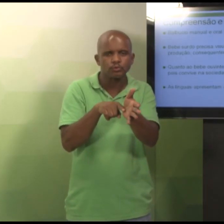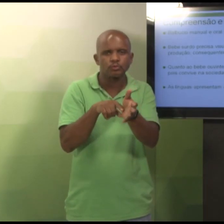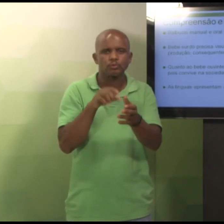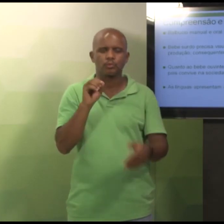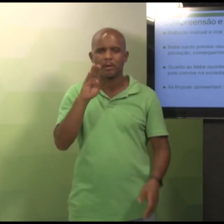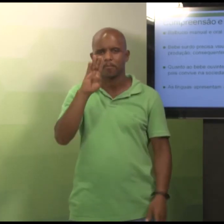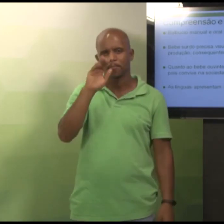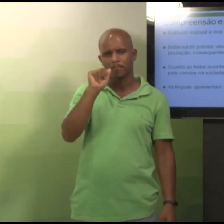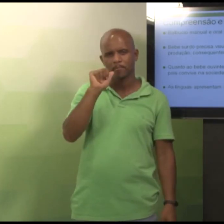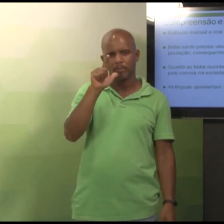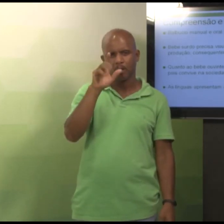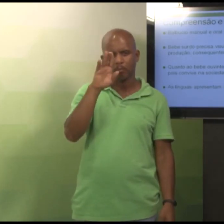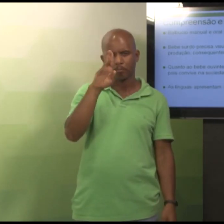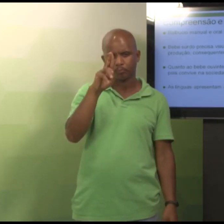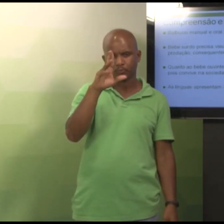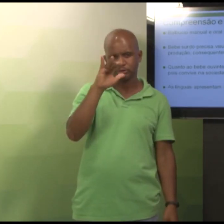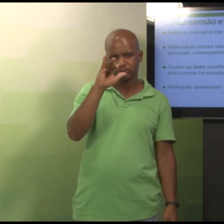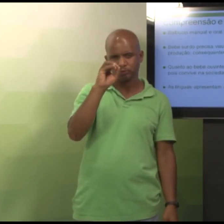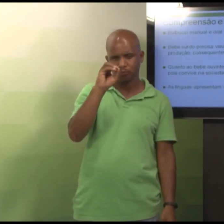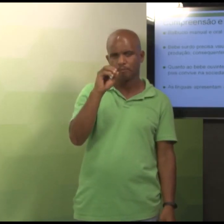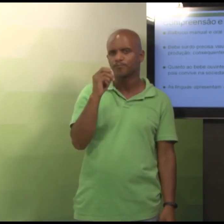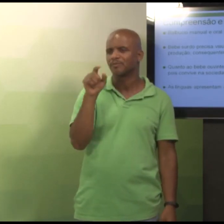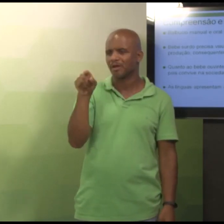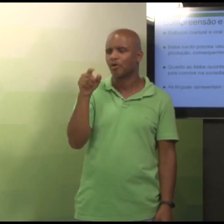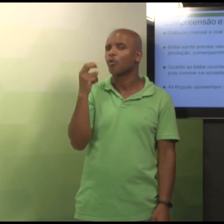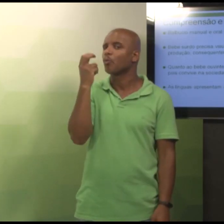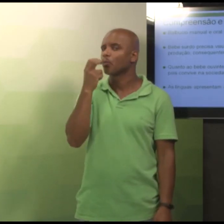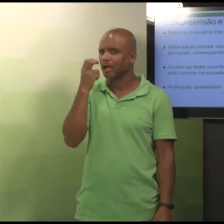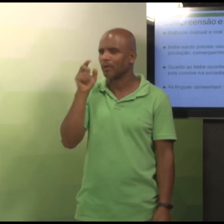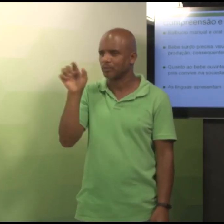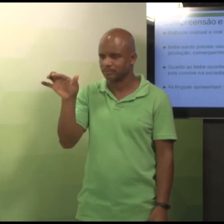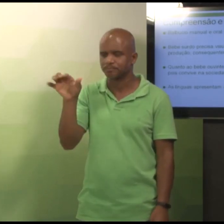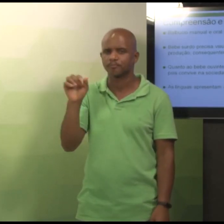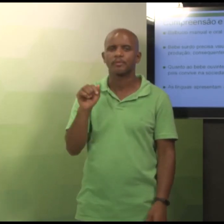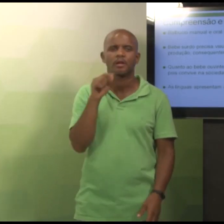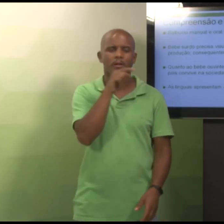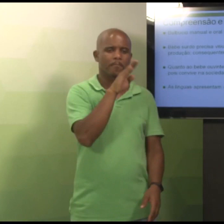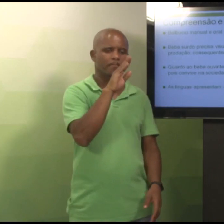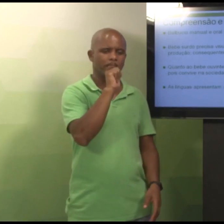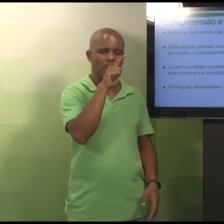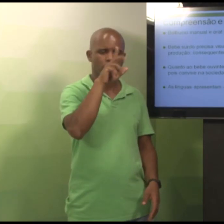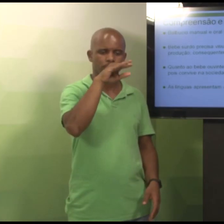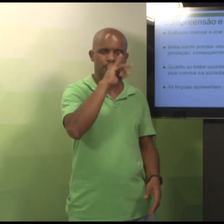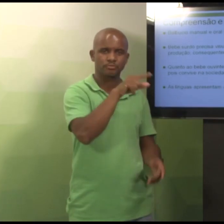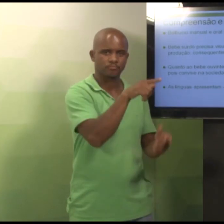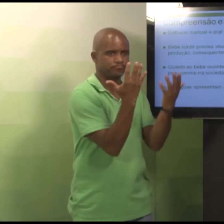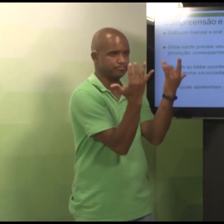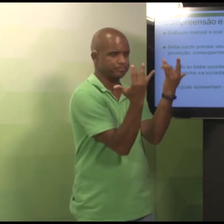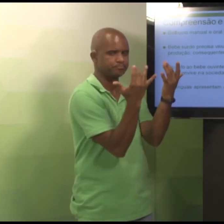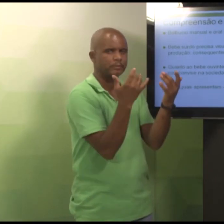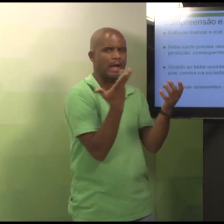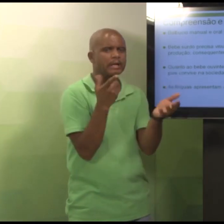sobre balbucio nas línguas orais e nas línguas de sinais,